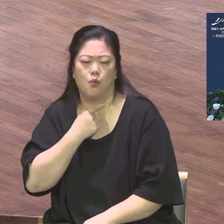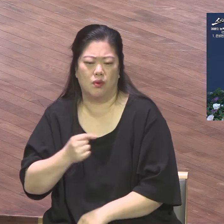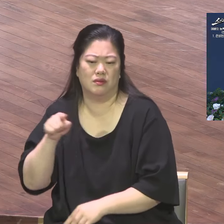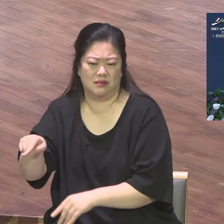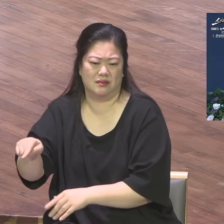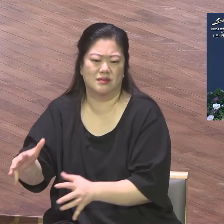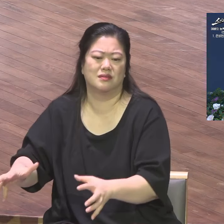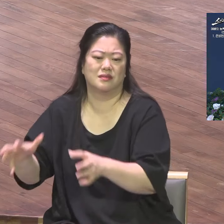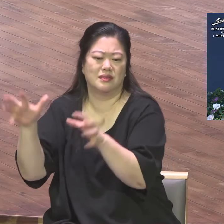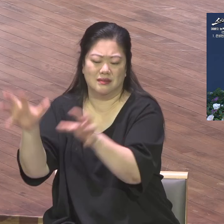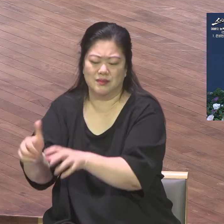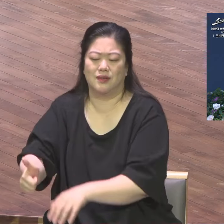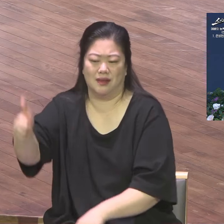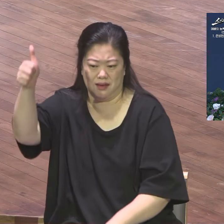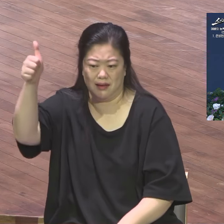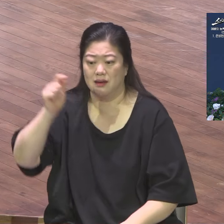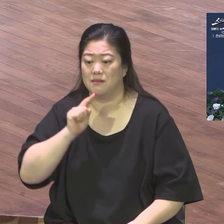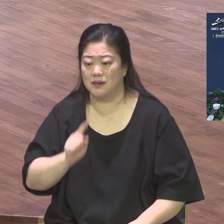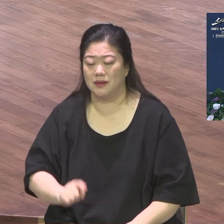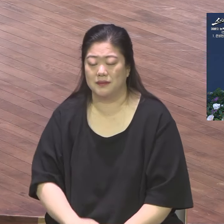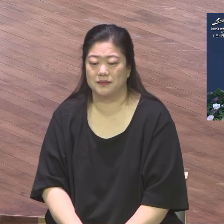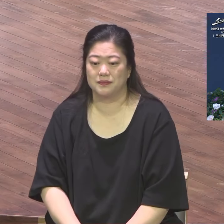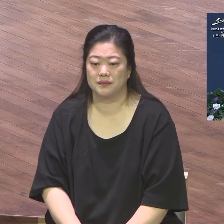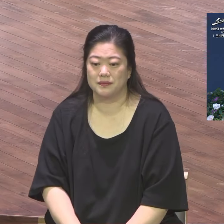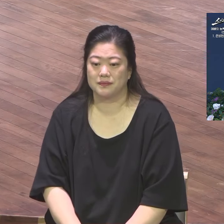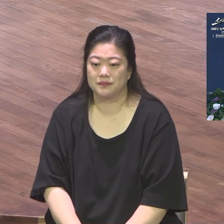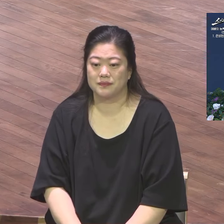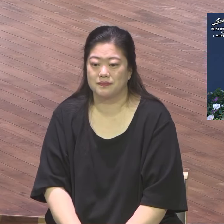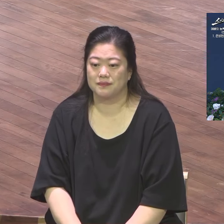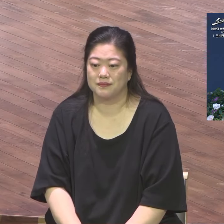얼마나 중요한 말씀을 하고 있습니까? 응?